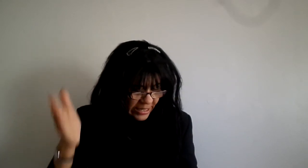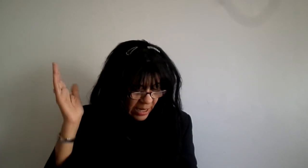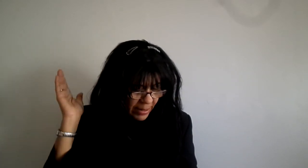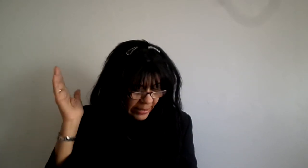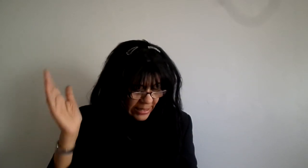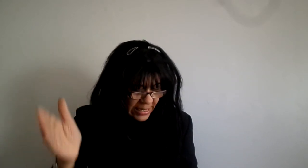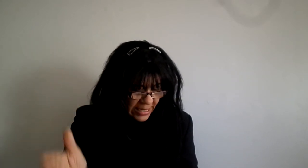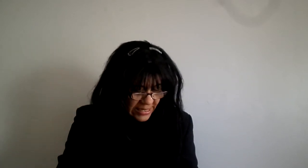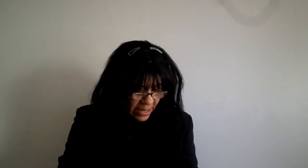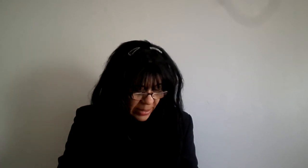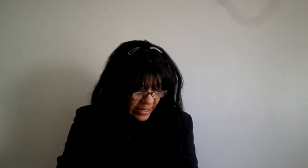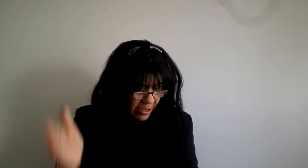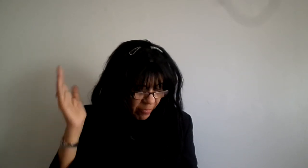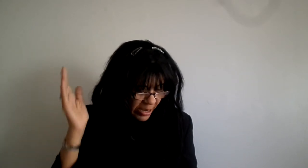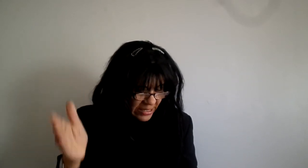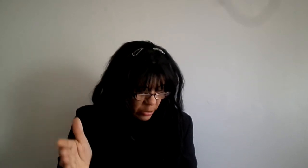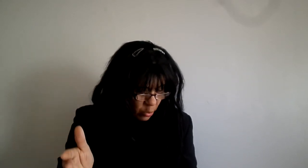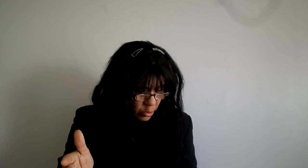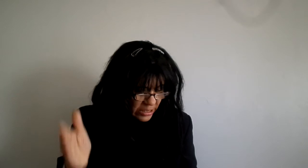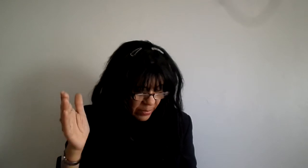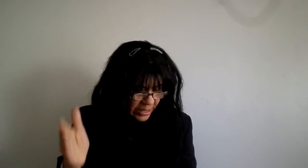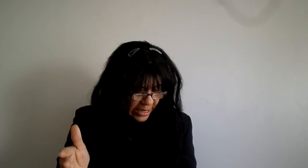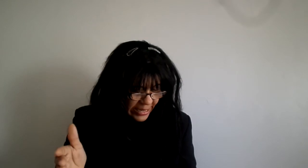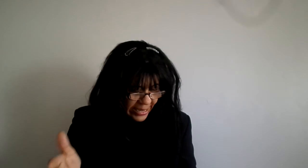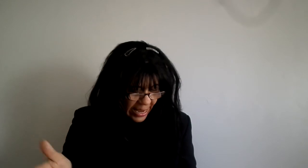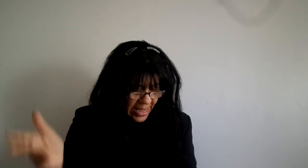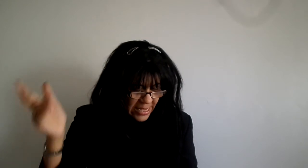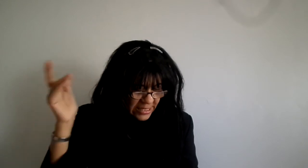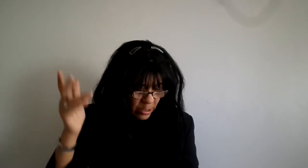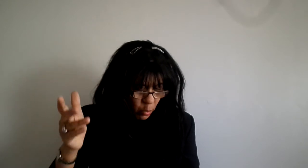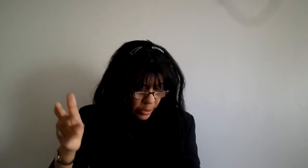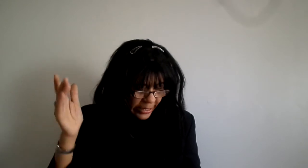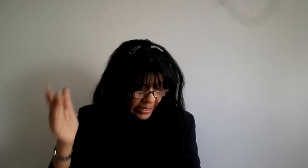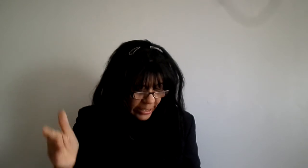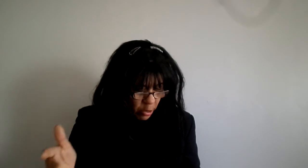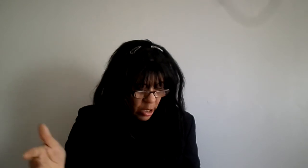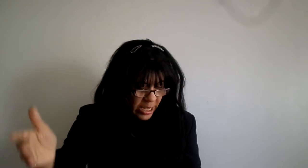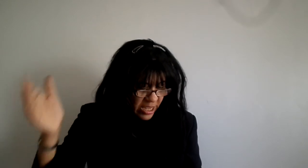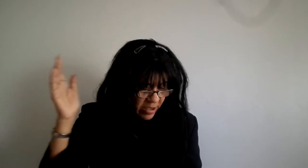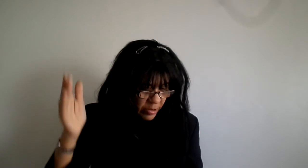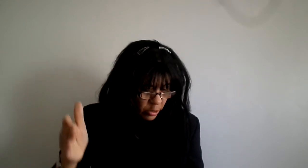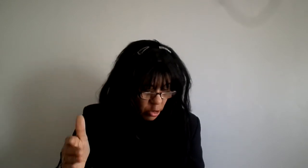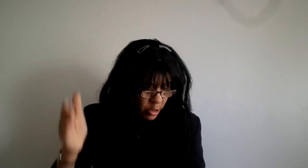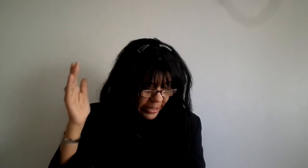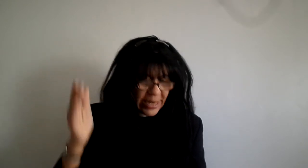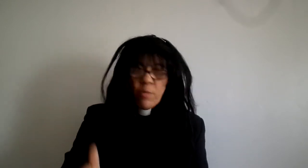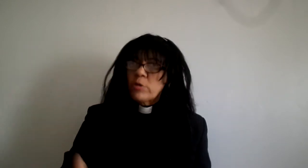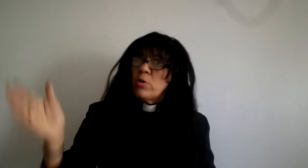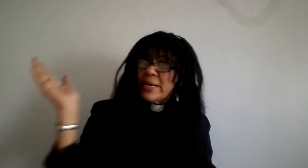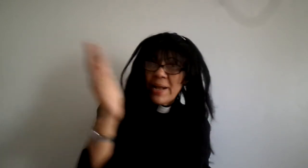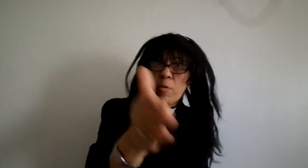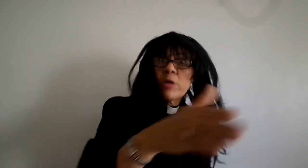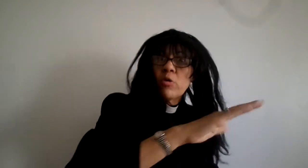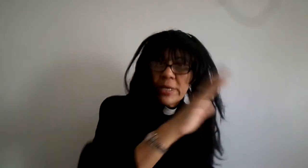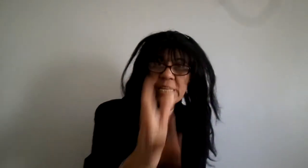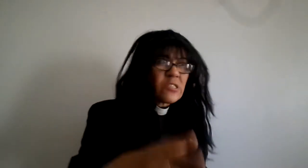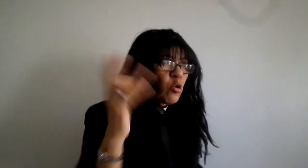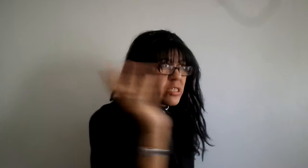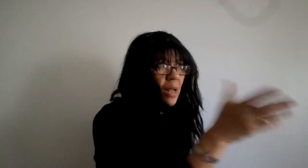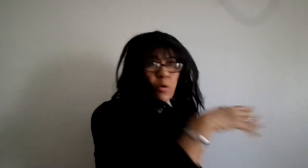hierba, semillas y fue así todo. Y semillas y heras según el género y vio Dios que era bueno. Era bueno y hizo los árboles